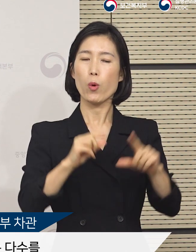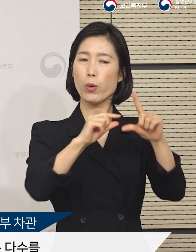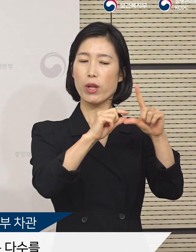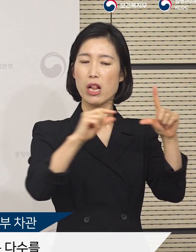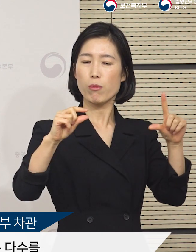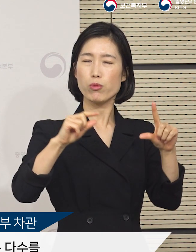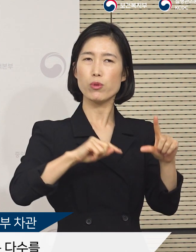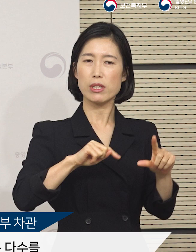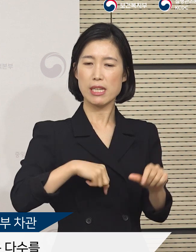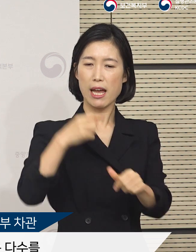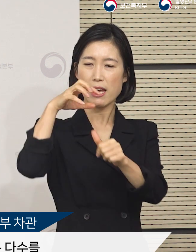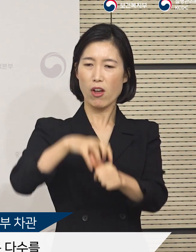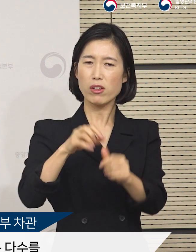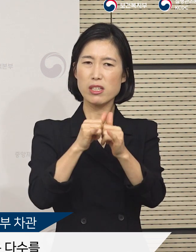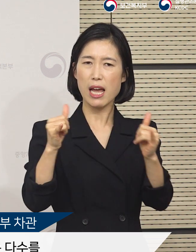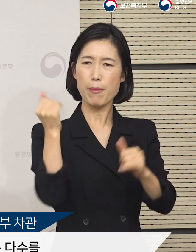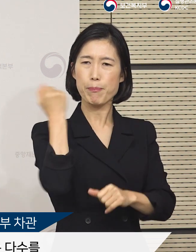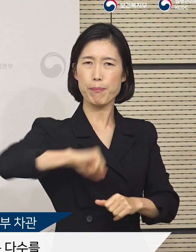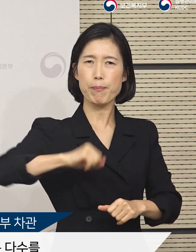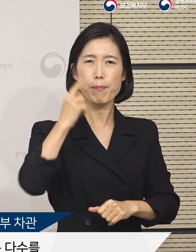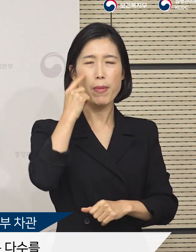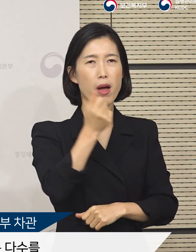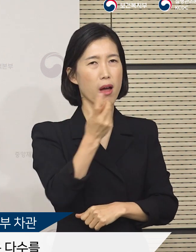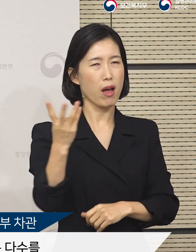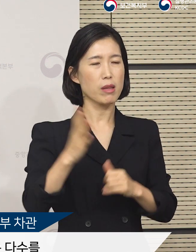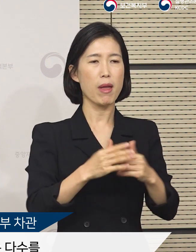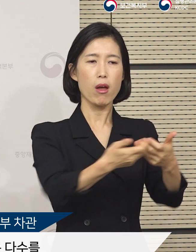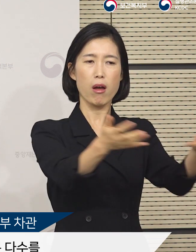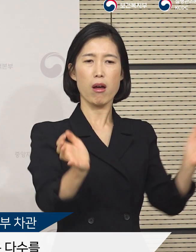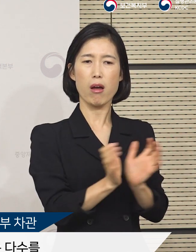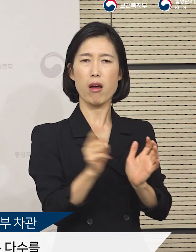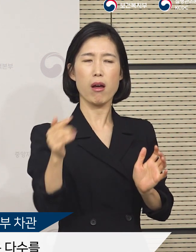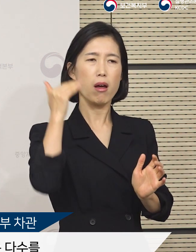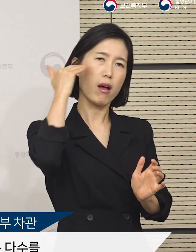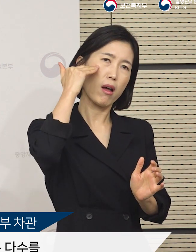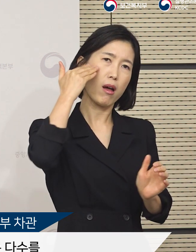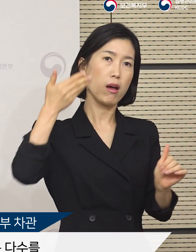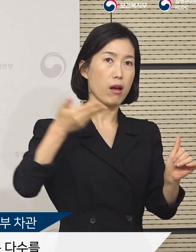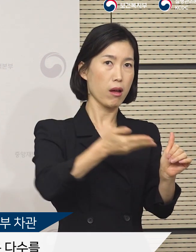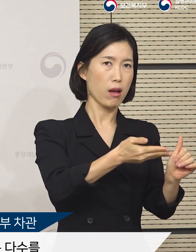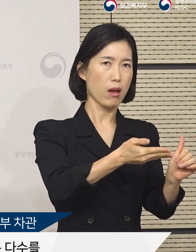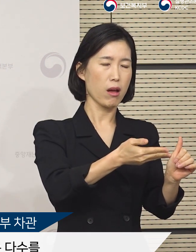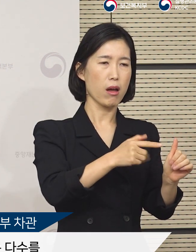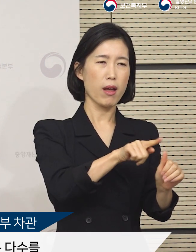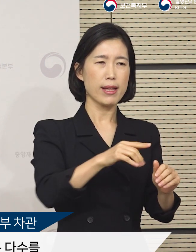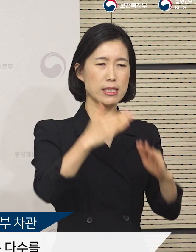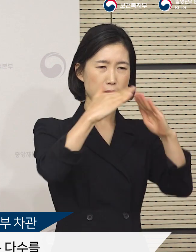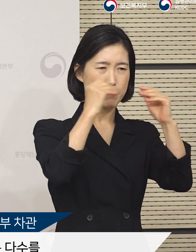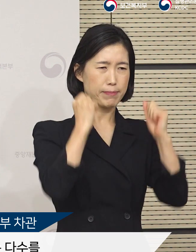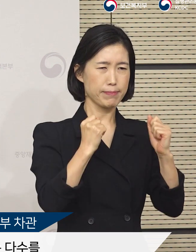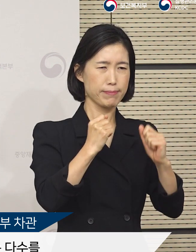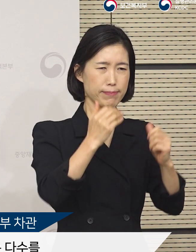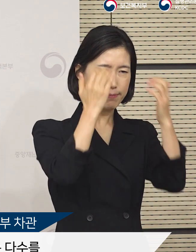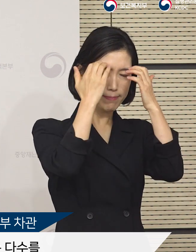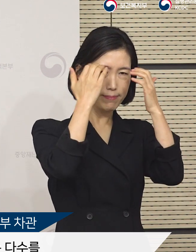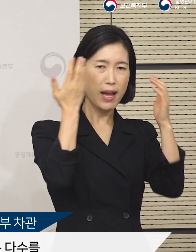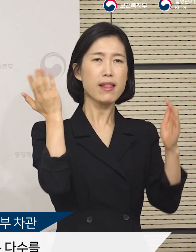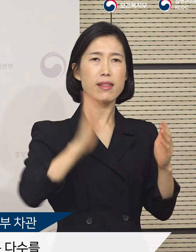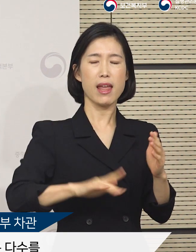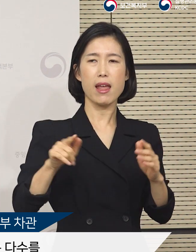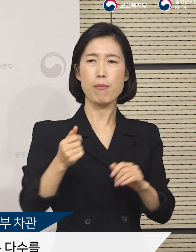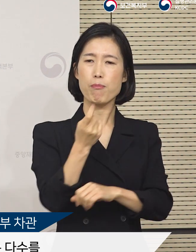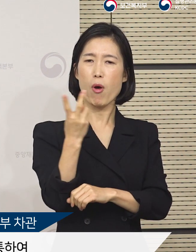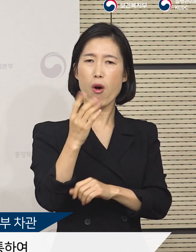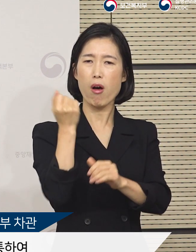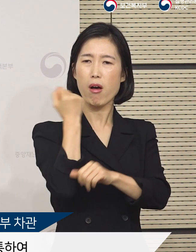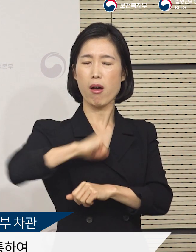일부 자가격리자들의 일탈이 공동체의 안위를 배려하는 다수를 허탈하게 만들고 방역에 어려움을 주고